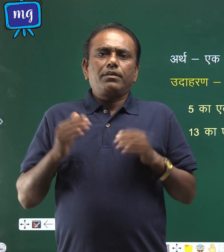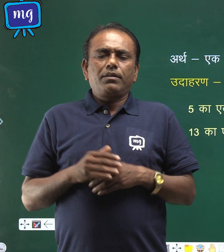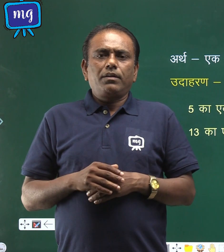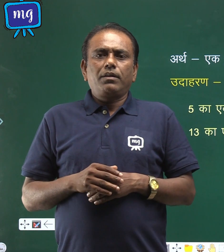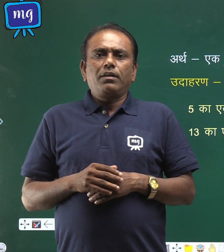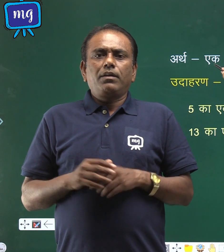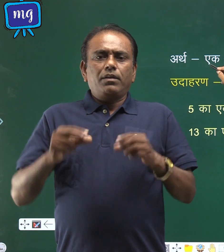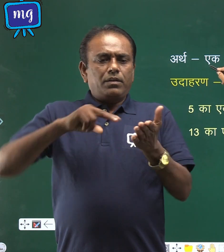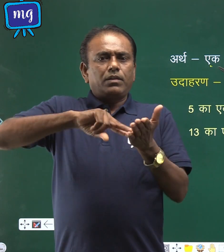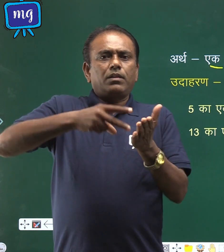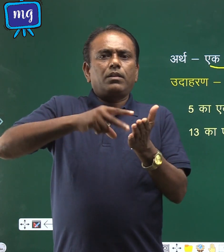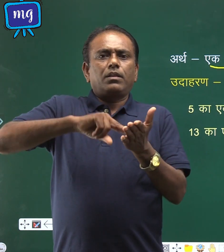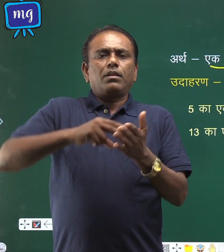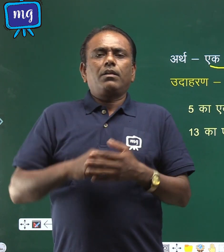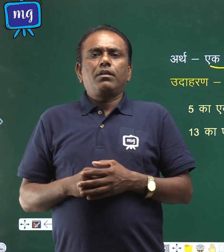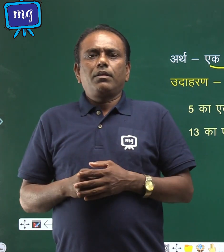अर्थ